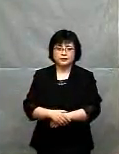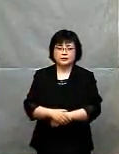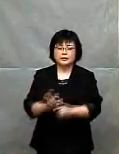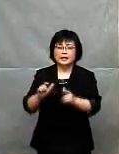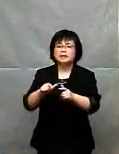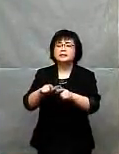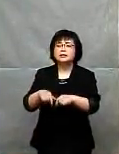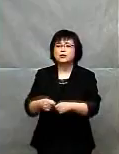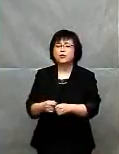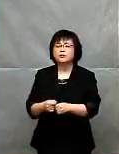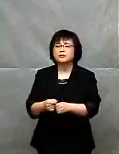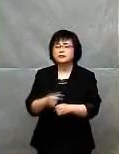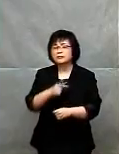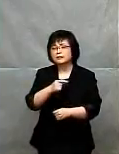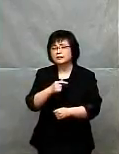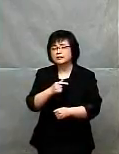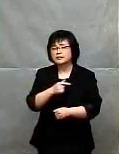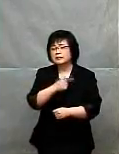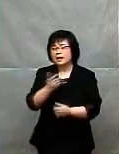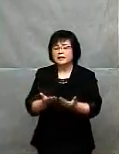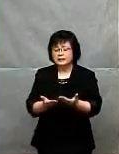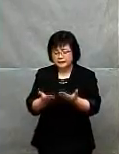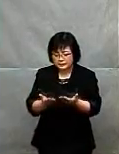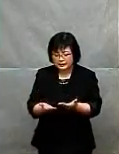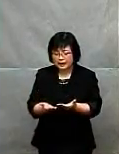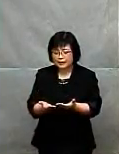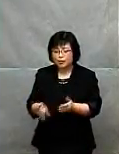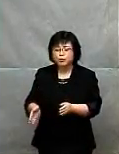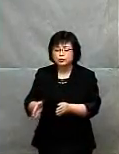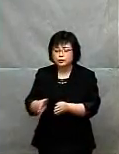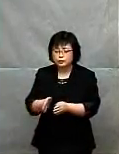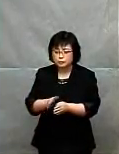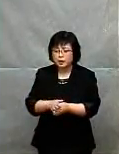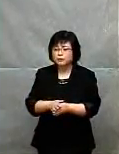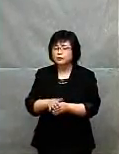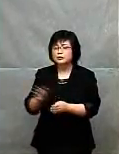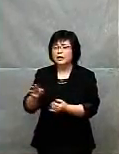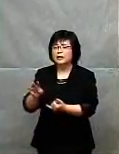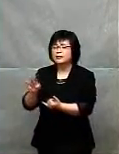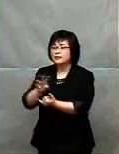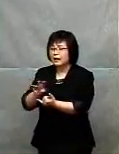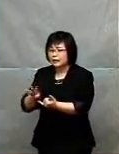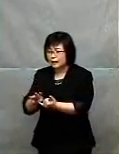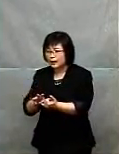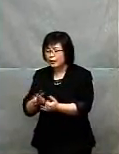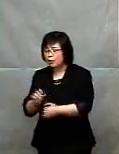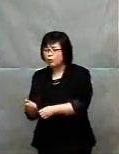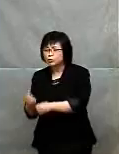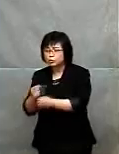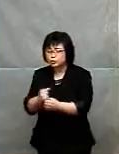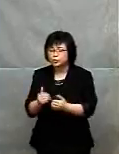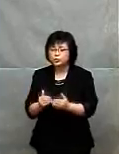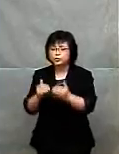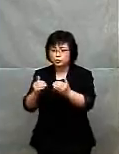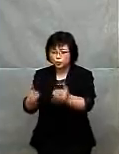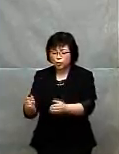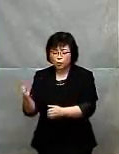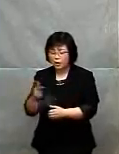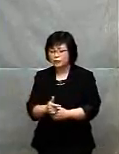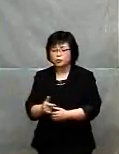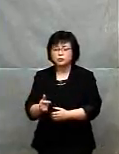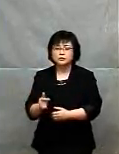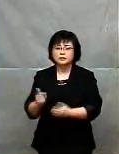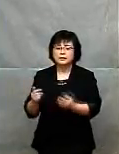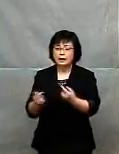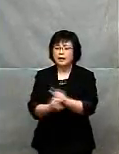災をはじめ近年相次ぐ自然災害からの復旧復興の加速化、そして、先